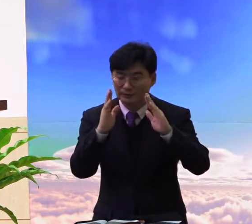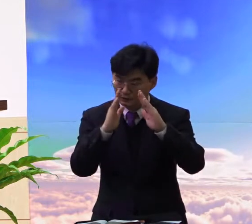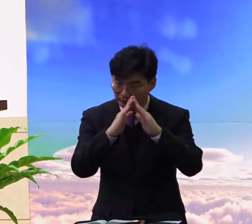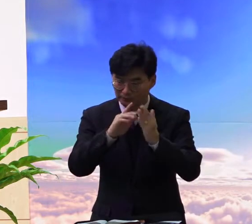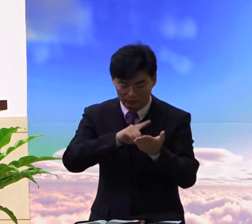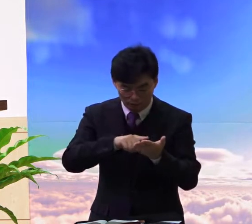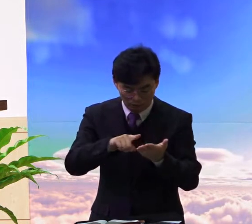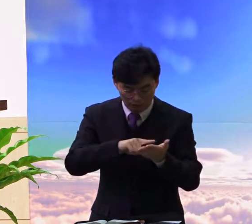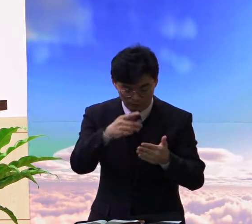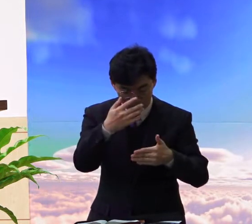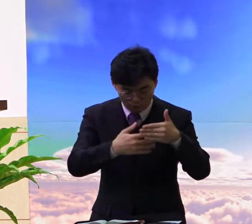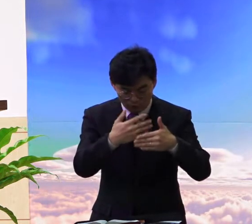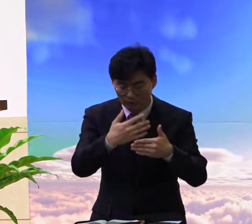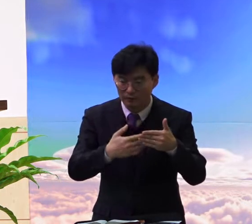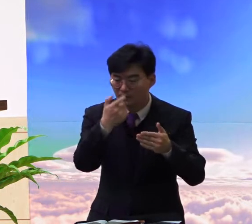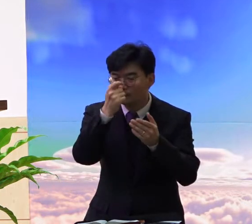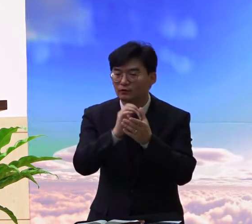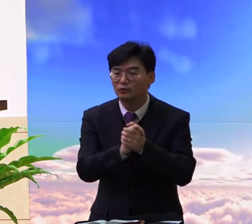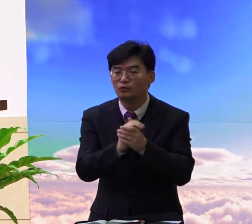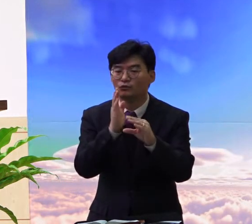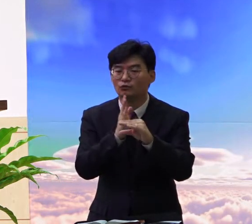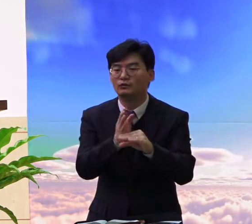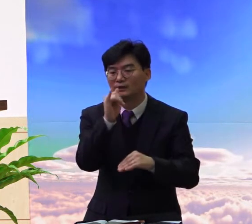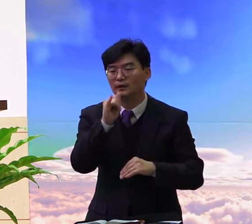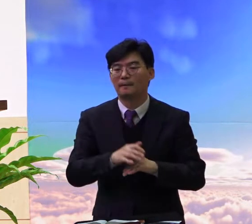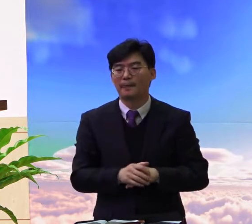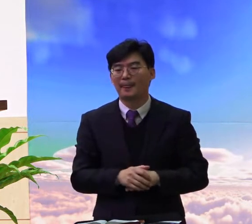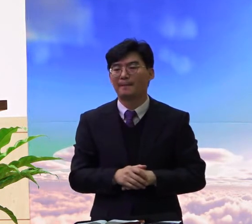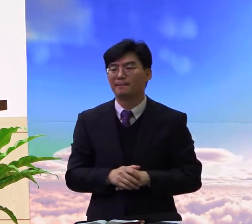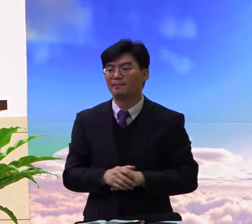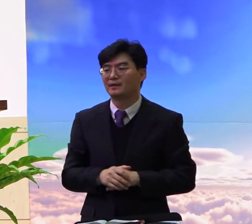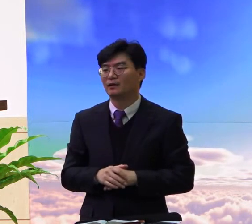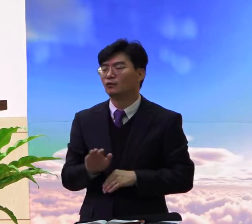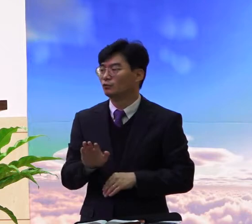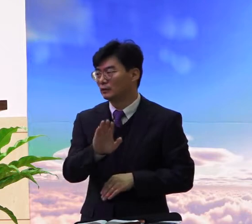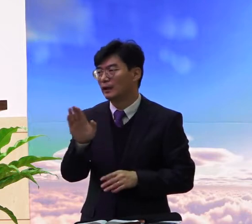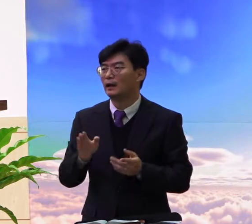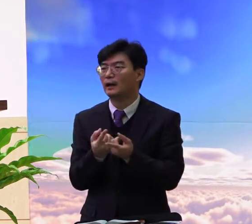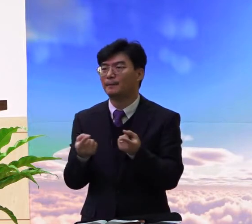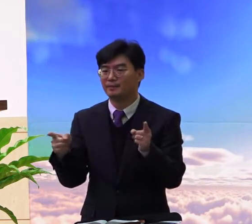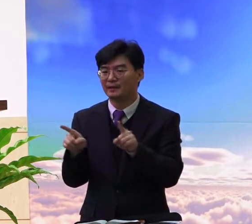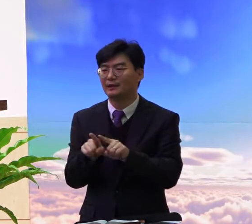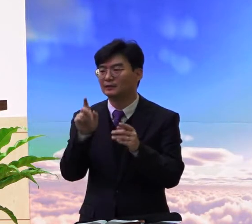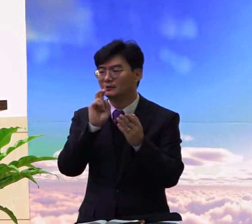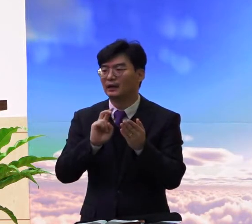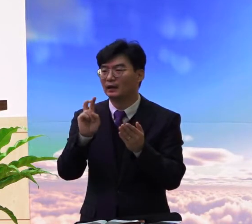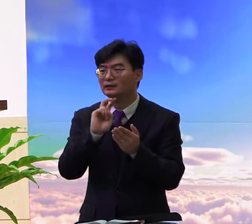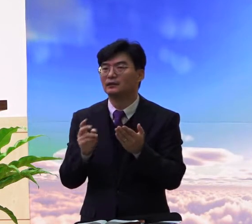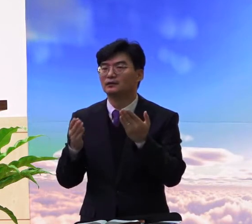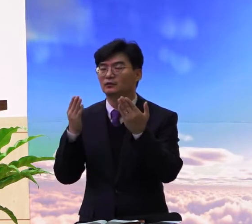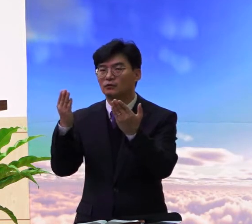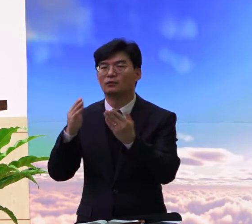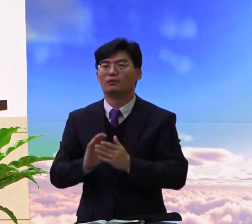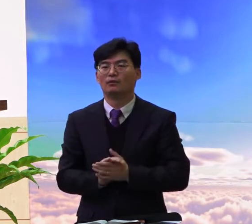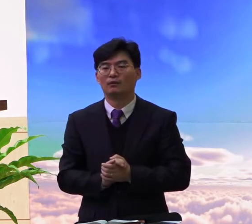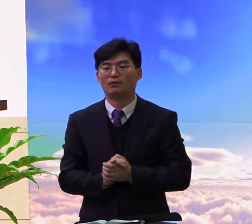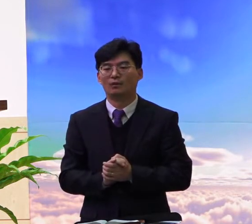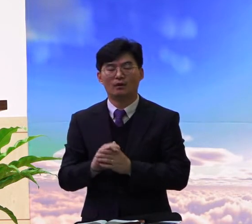기도회에 참석하셨을 겁니다. 우리 함께 찬양을 부르고 함께 삶의